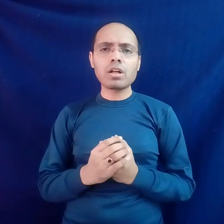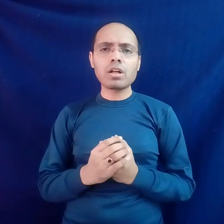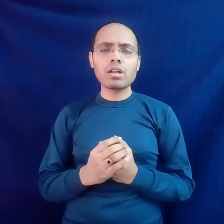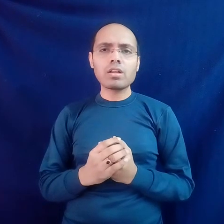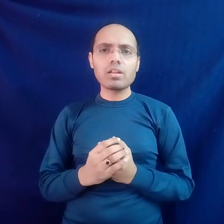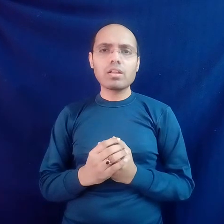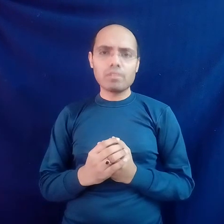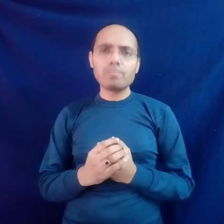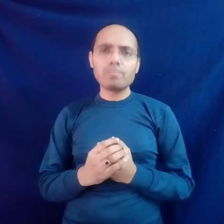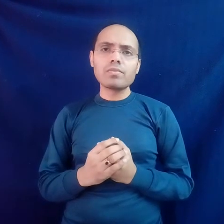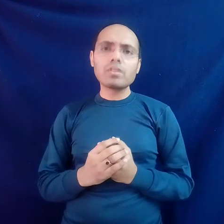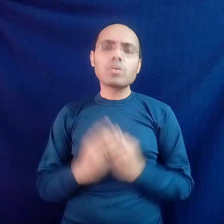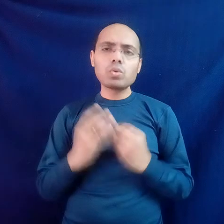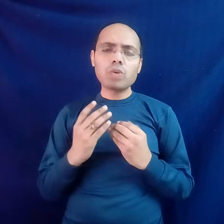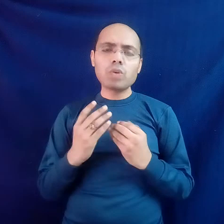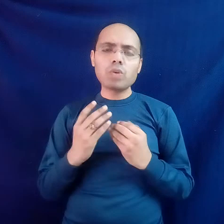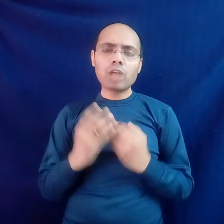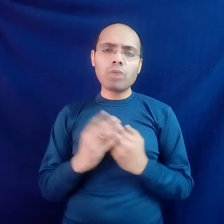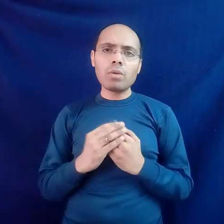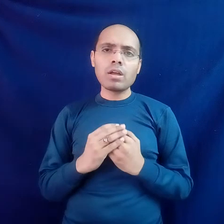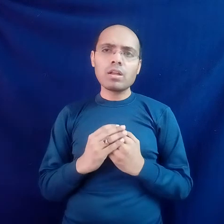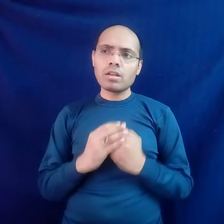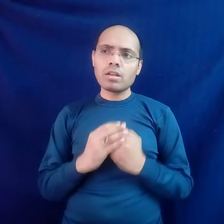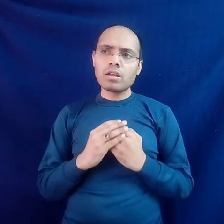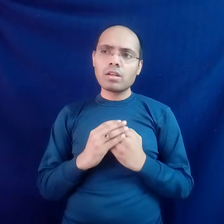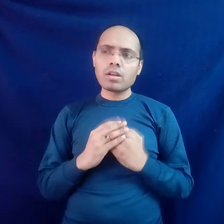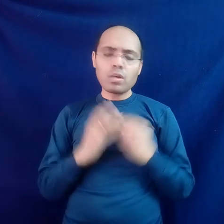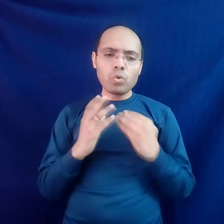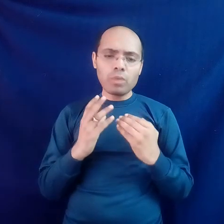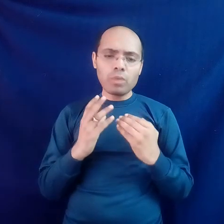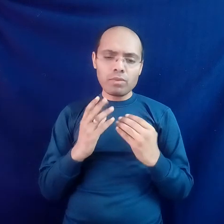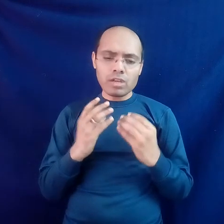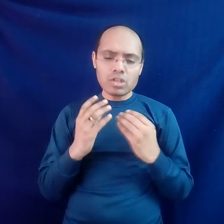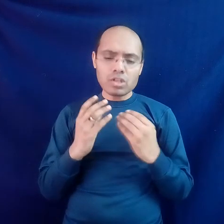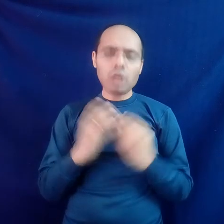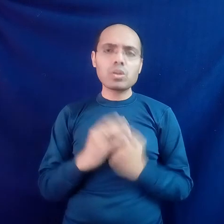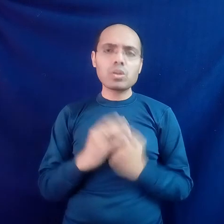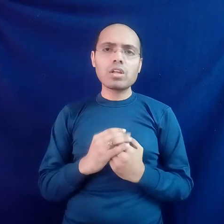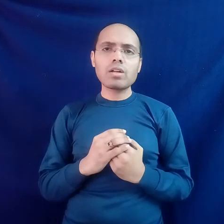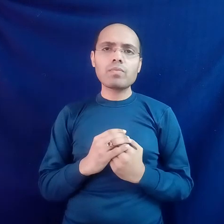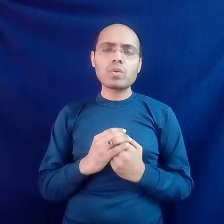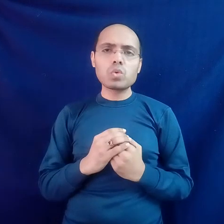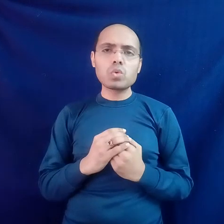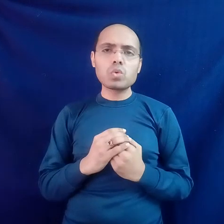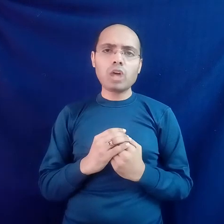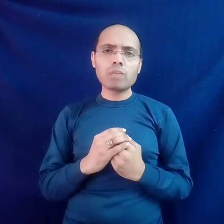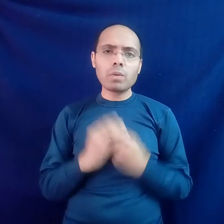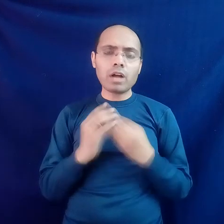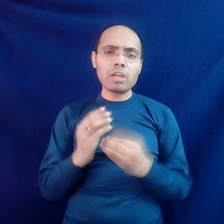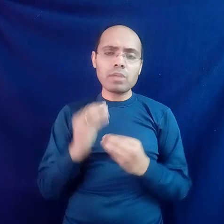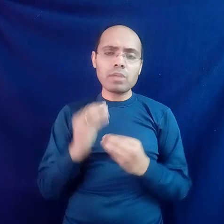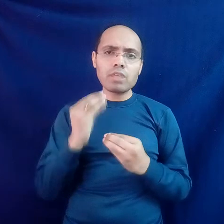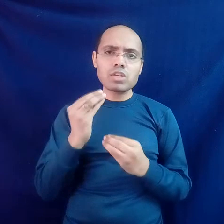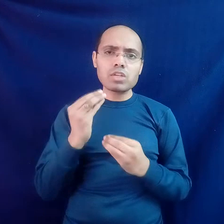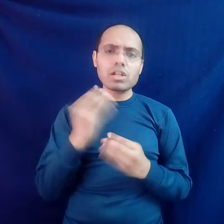है, कुछ आत्माओं में कहीं घूमने फिरने की चाह होती है, कुछ आत्माओं में खाने पीने की विशेष